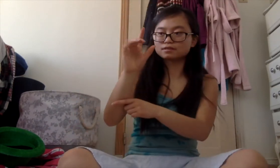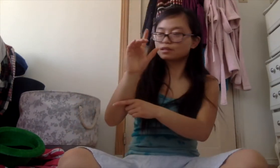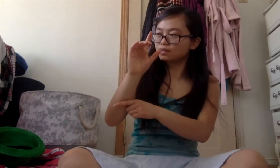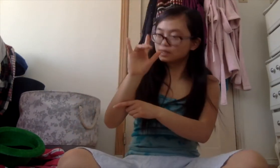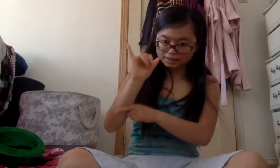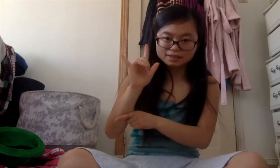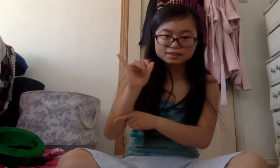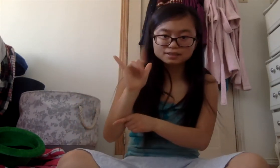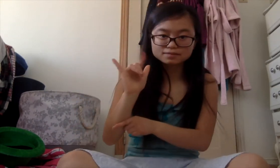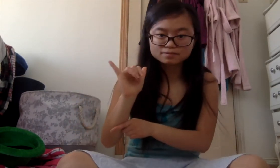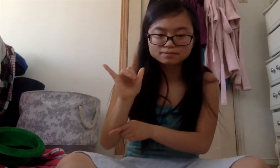哎，